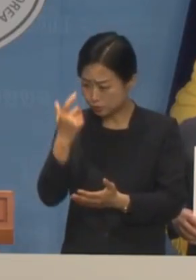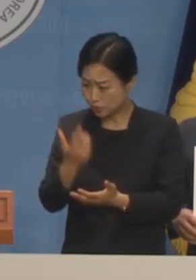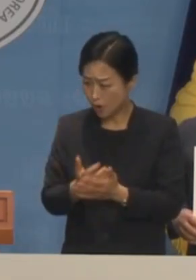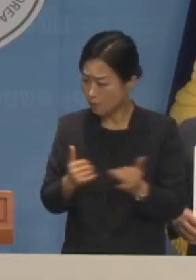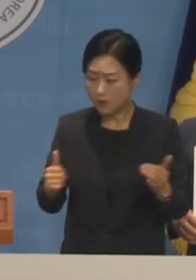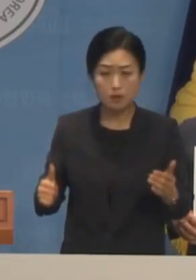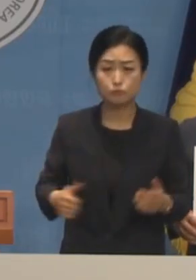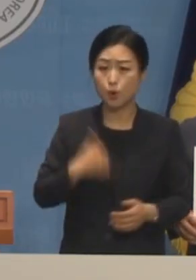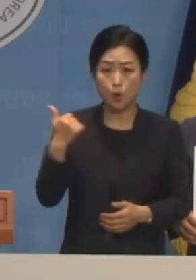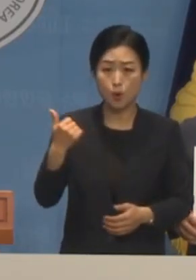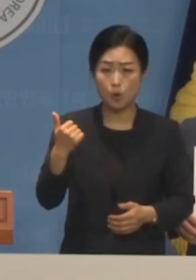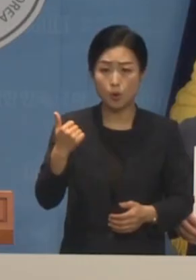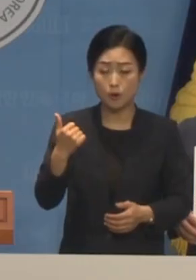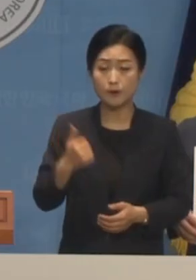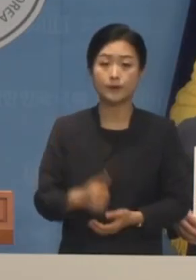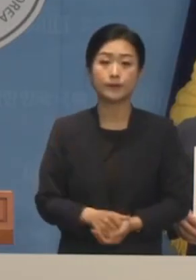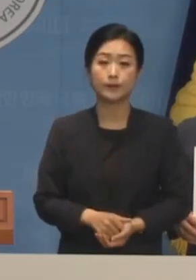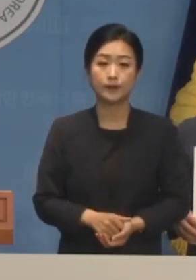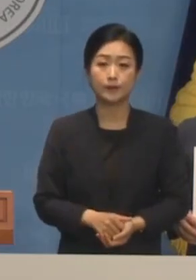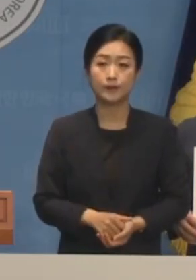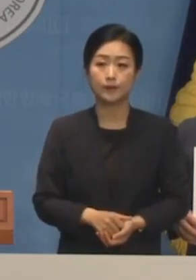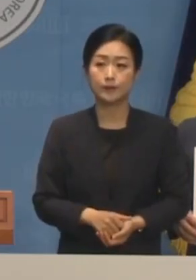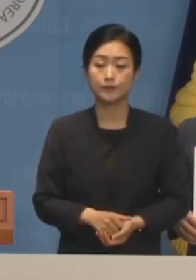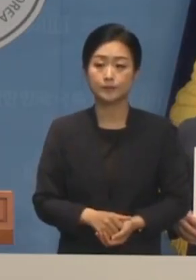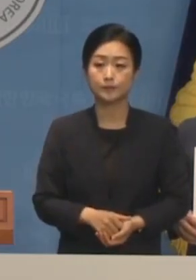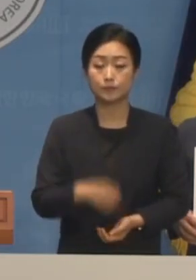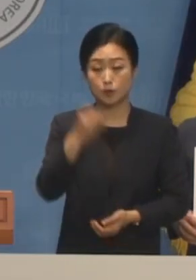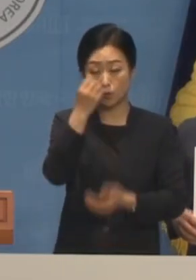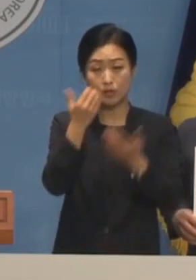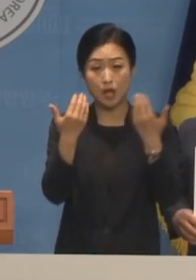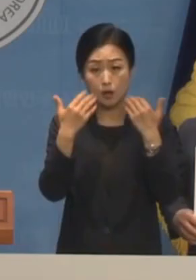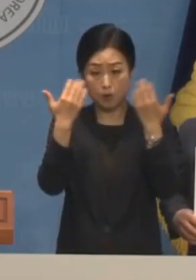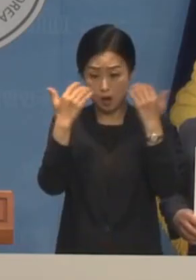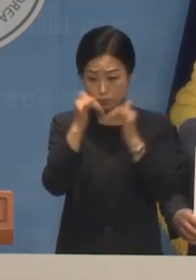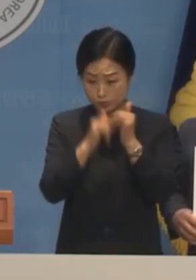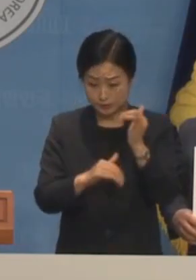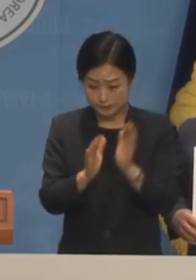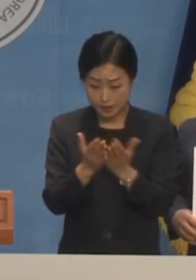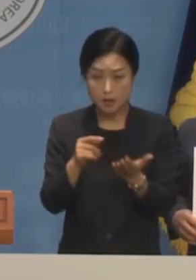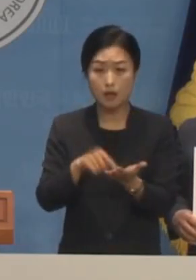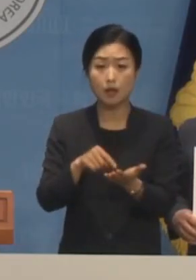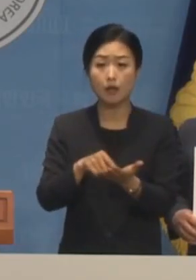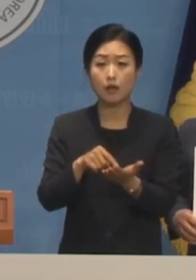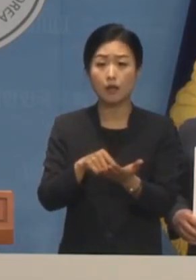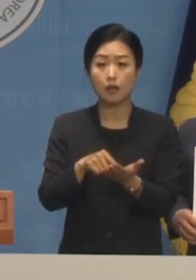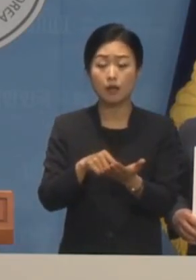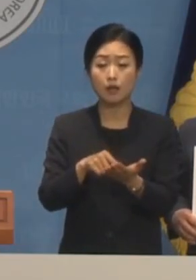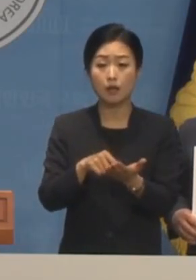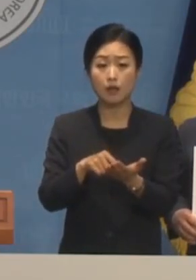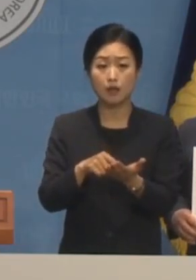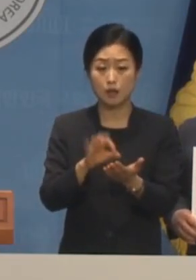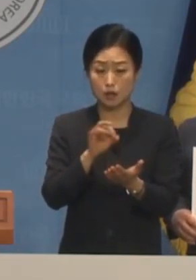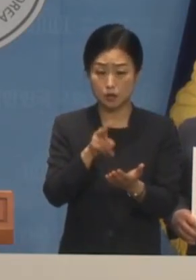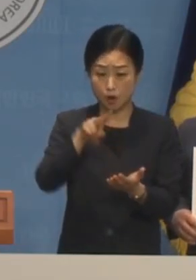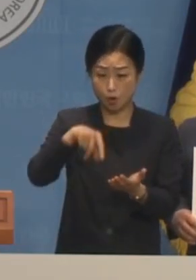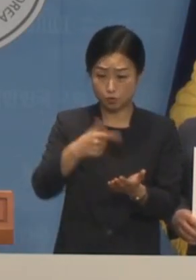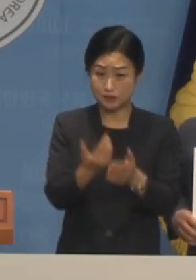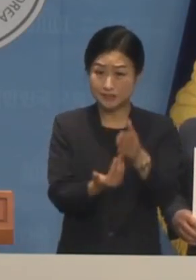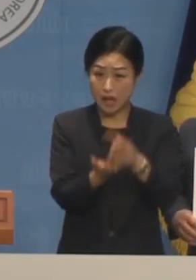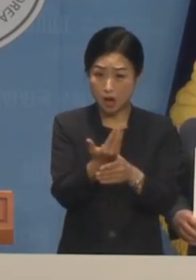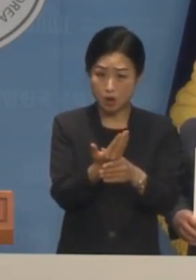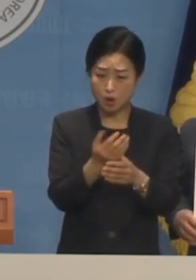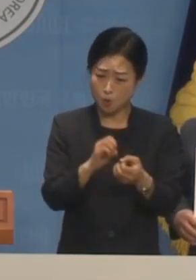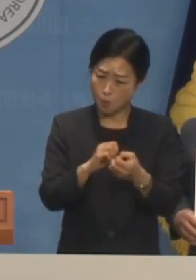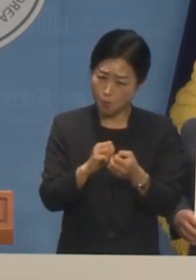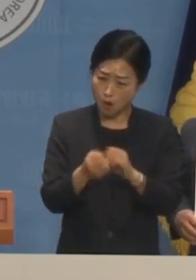분노를 자아내고 있습니다 고등학교 한국사 교과서가 여순 사건을 왜곡하고